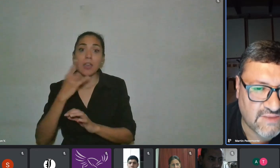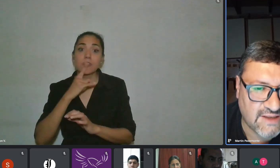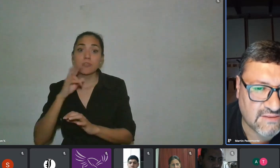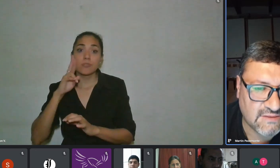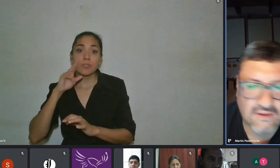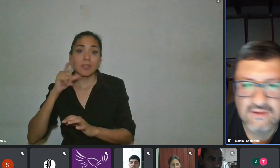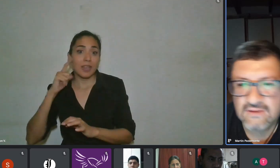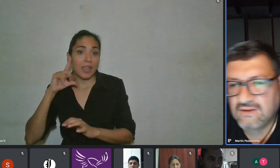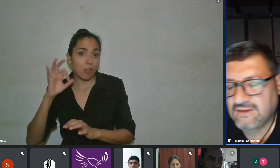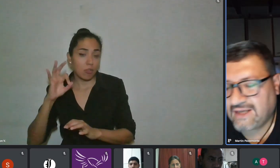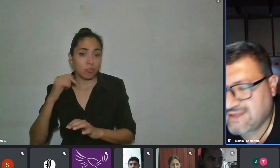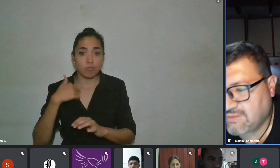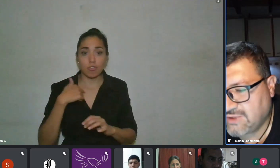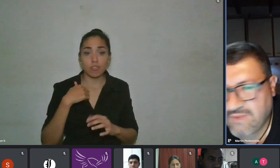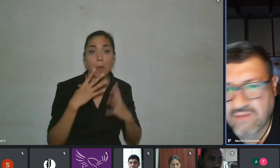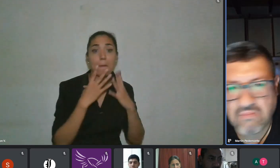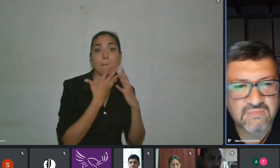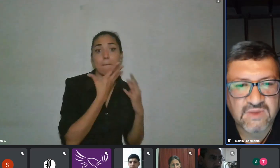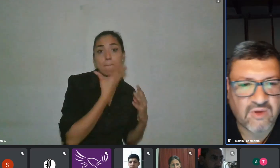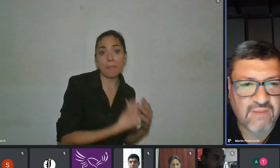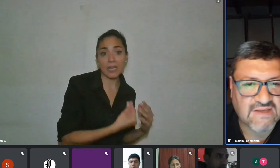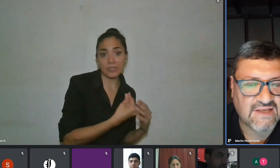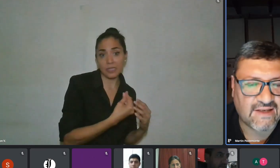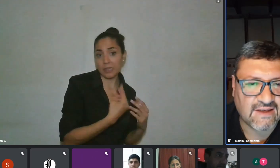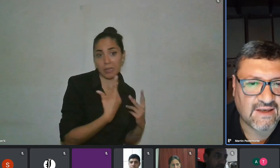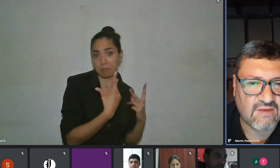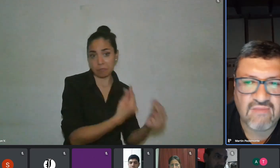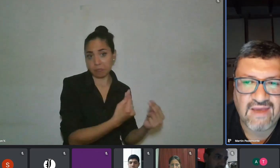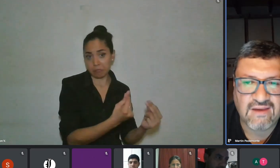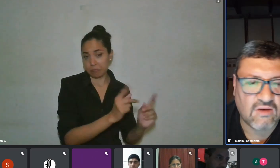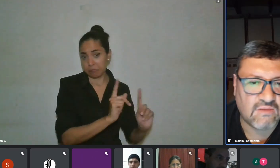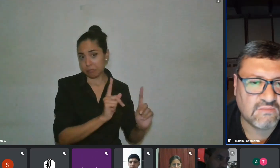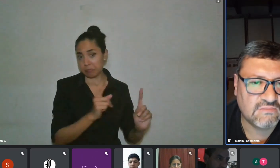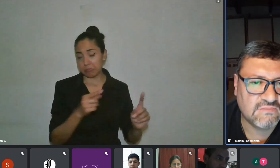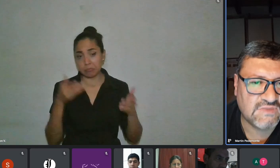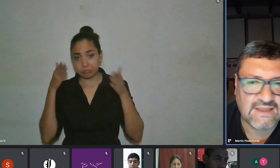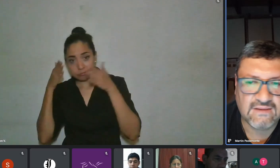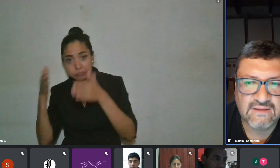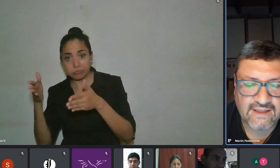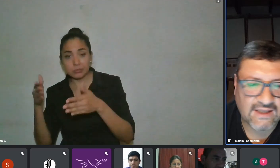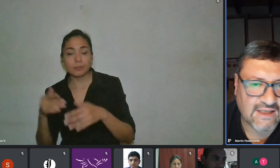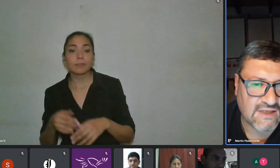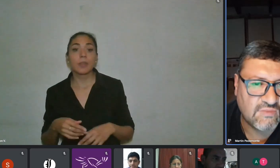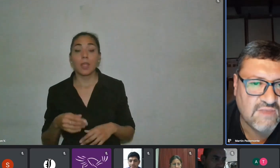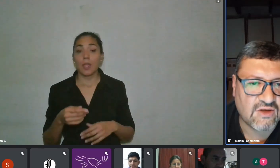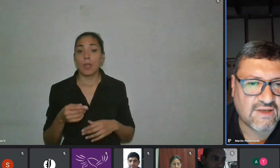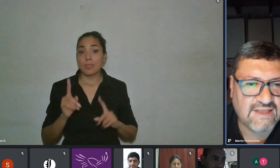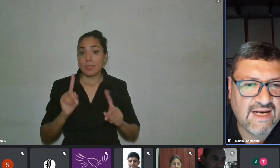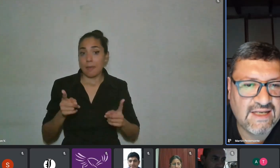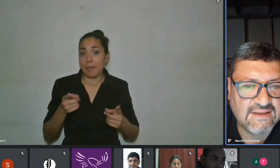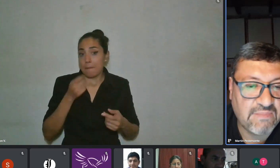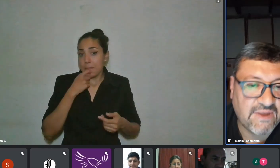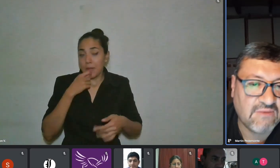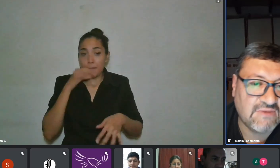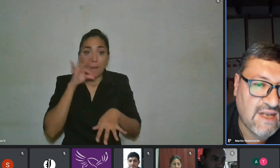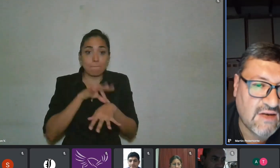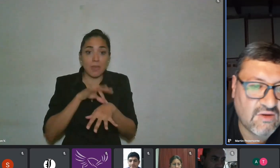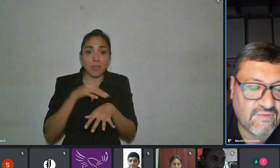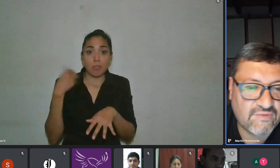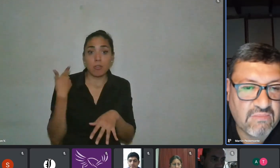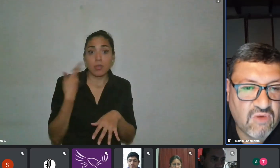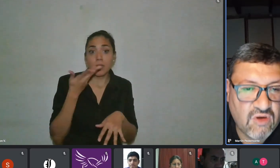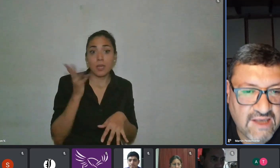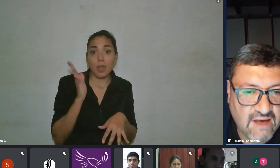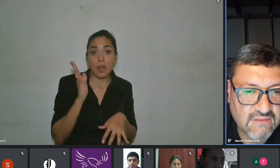la economía. Así como también te puede pasar de que un médico, ¿sí?, que es un médico generalista, y preguntarle algo